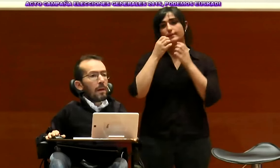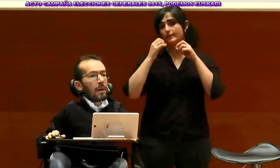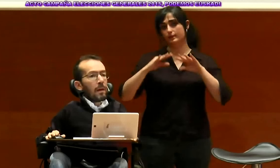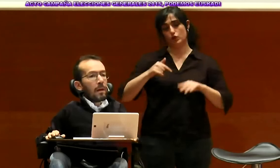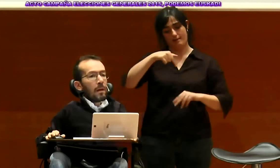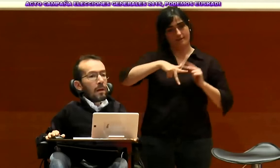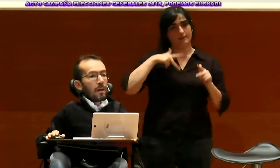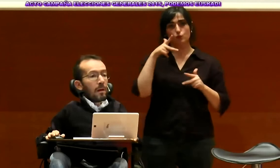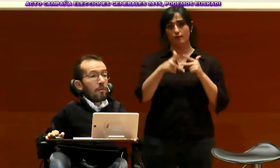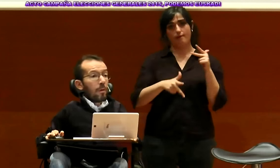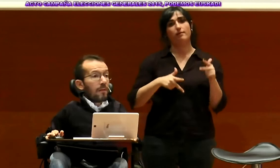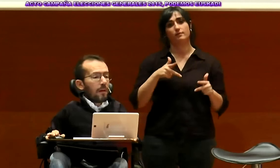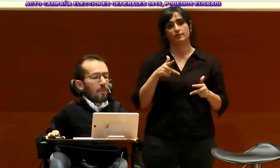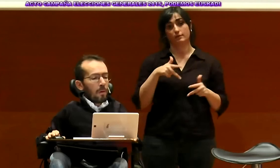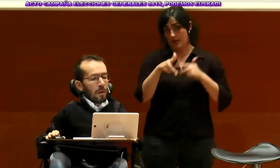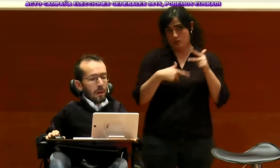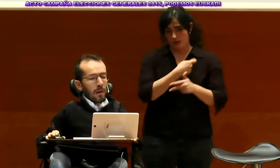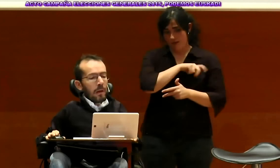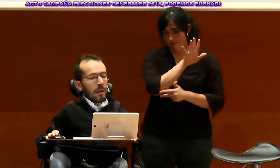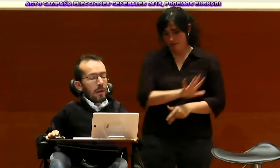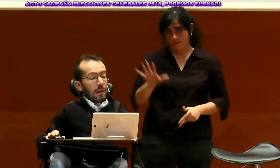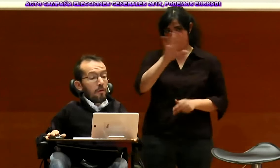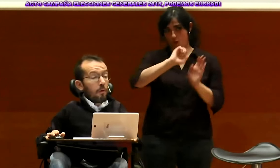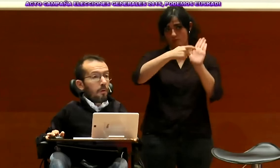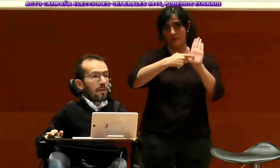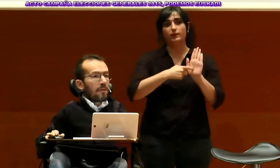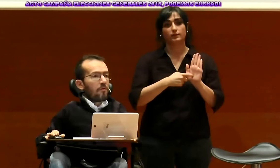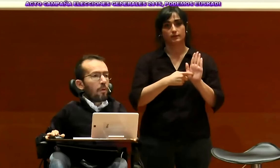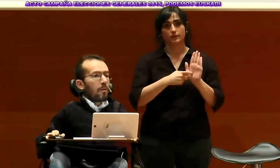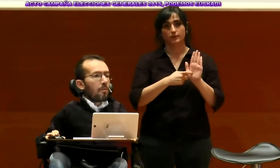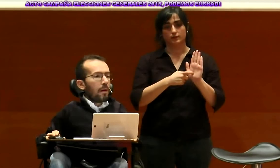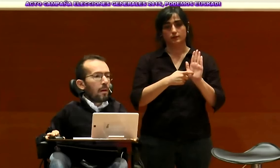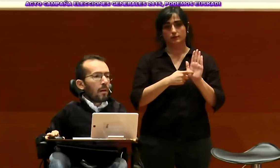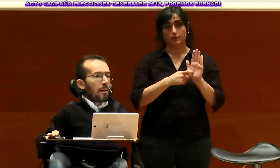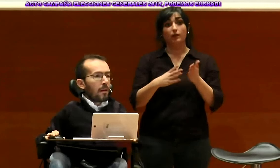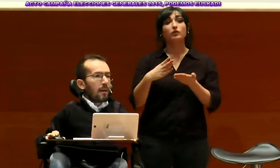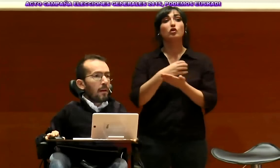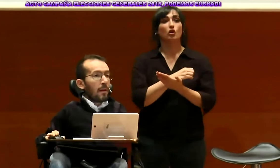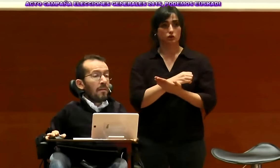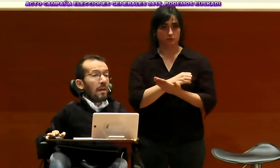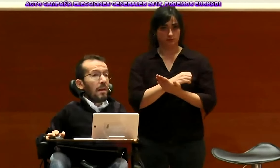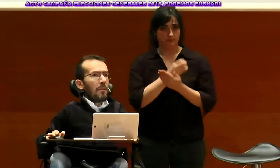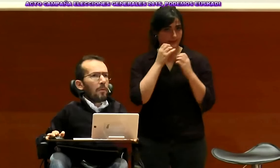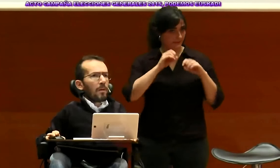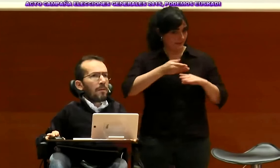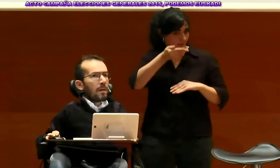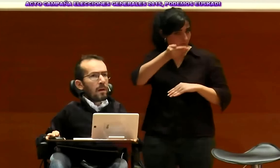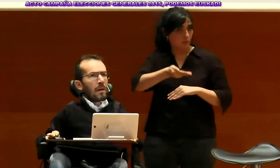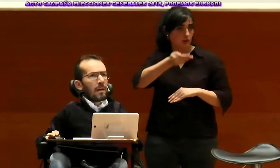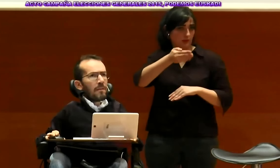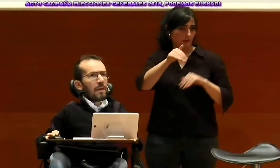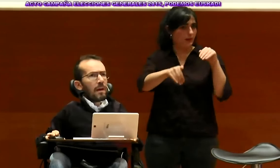Euskadi y en todo el Estado. Y todo es histórico en estas elecciones